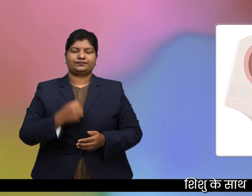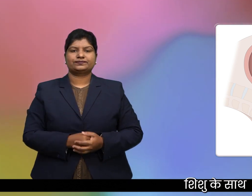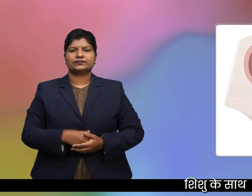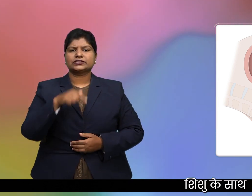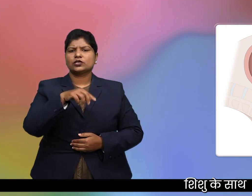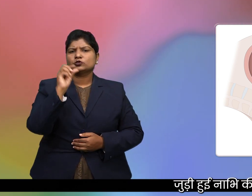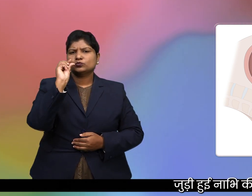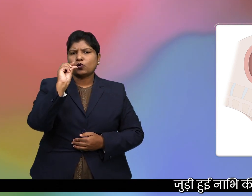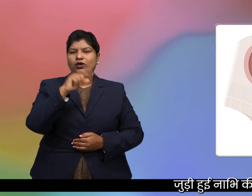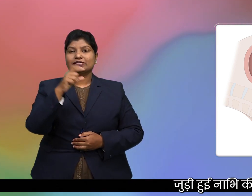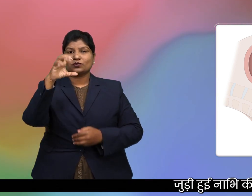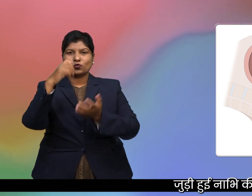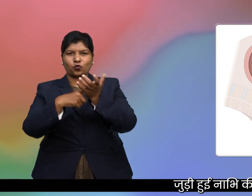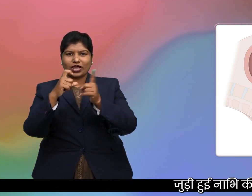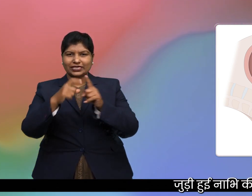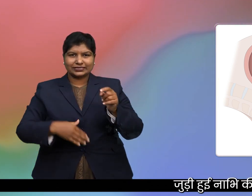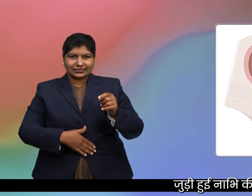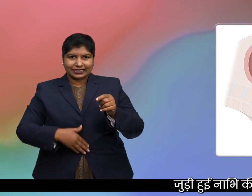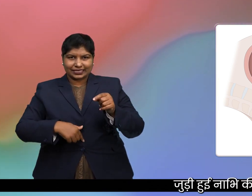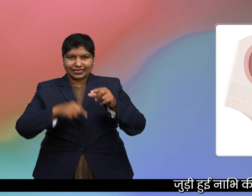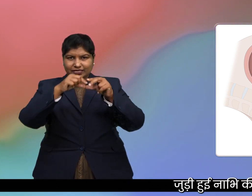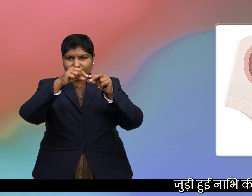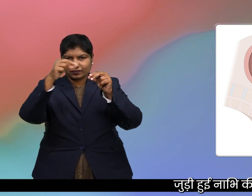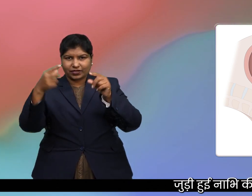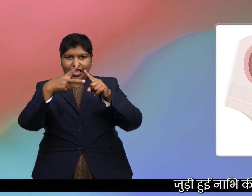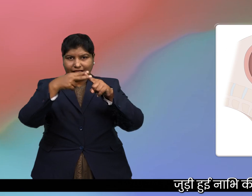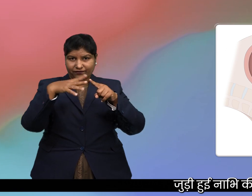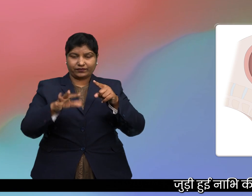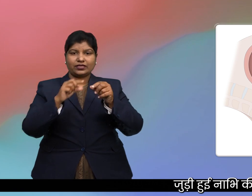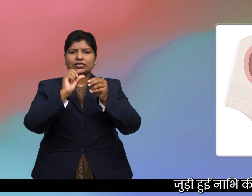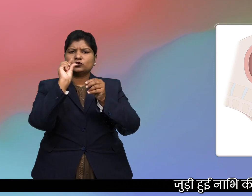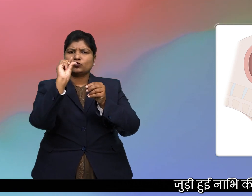शिशु के साथ जुड़ी हुई नाभि की